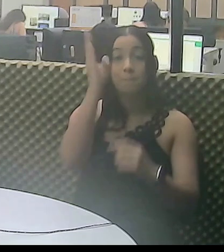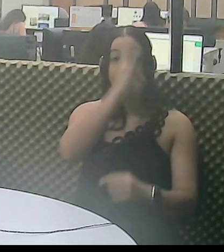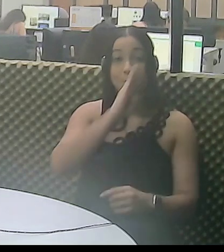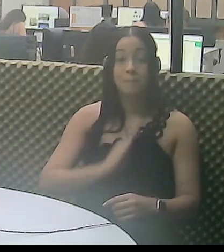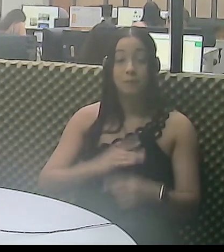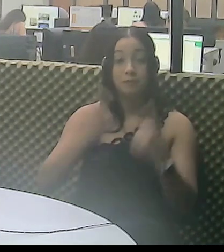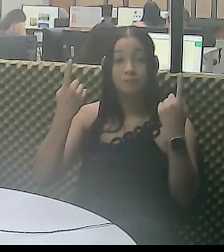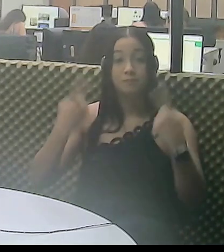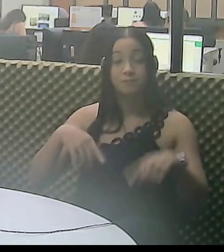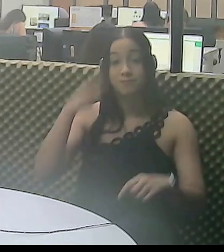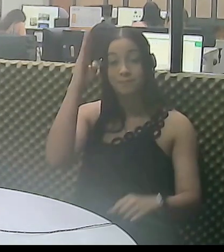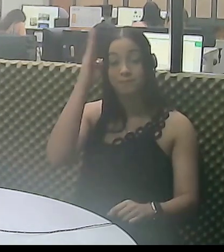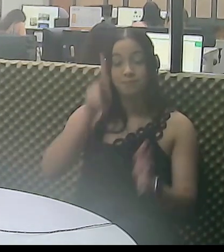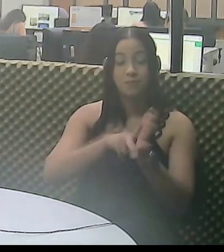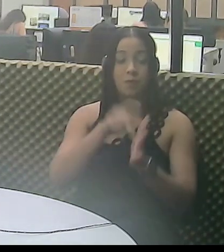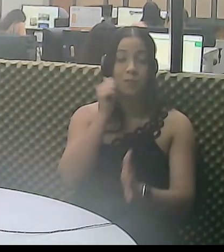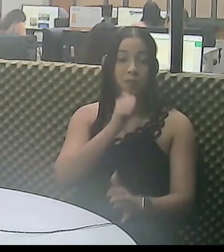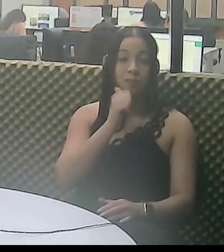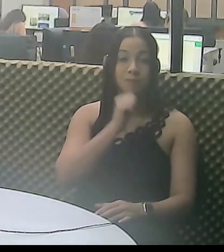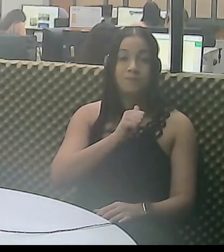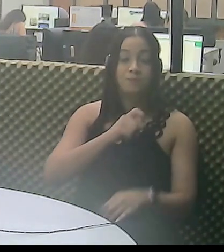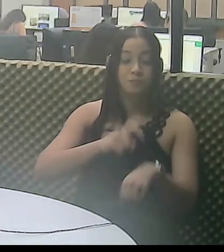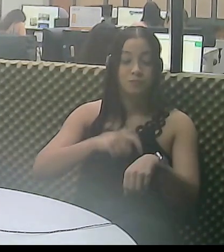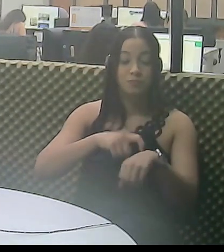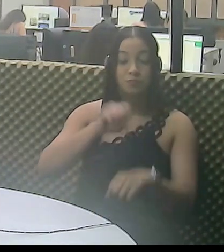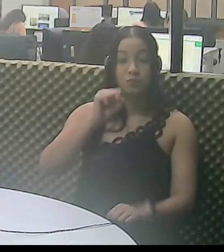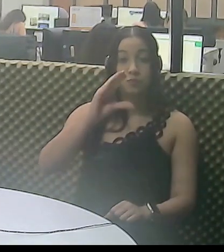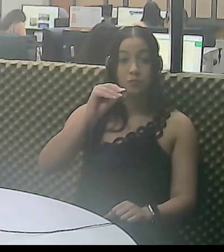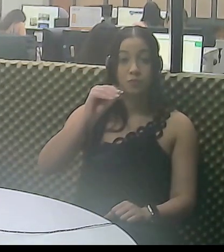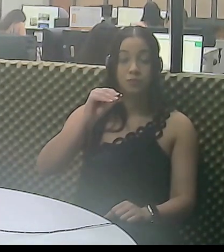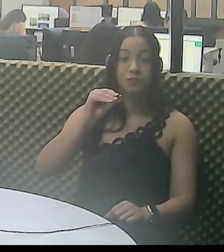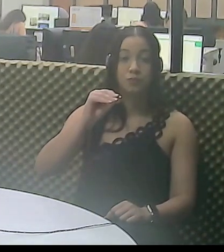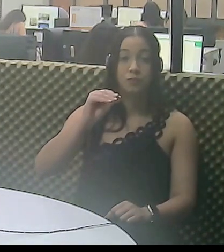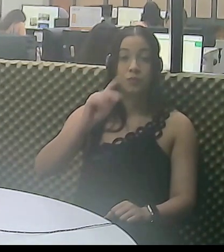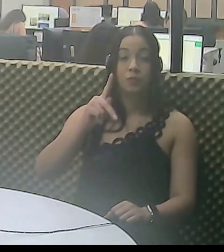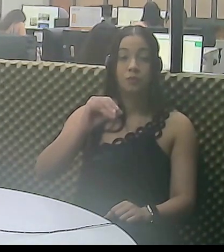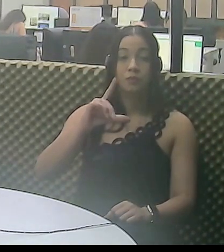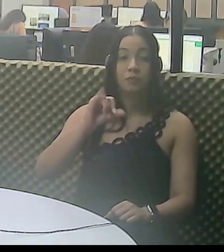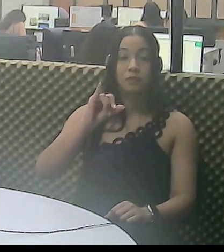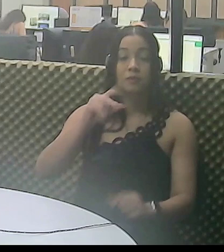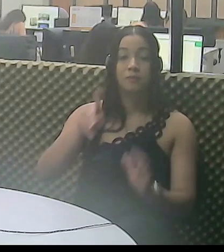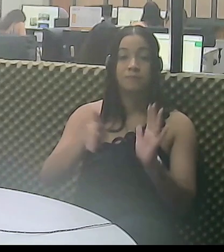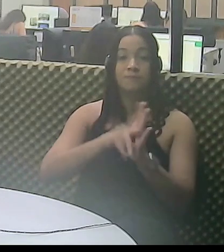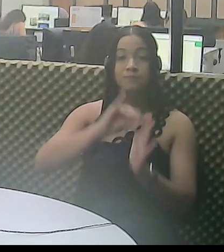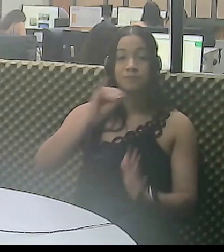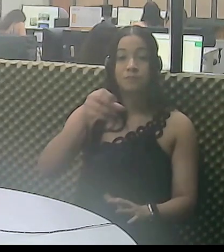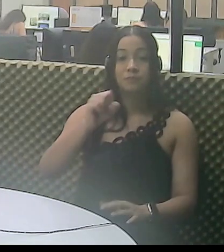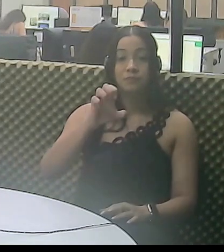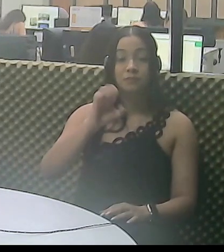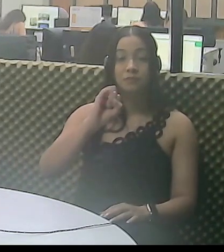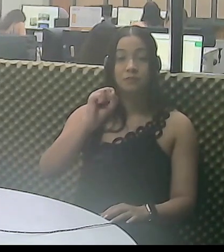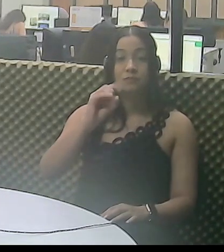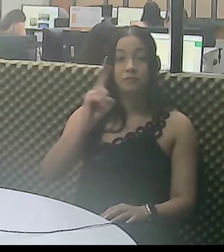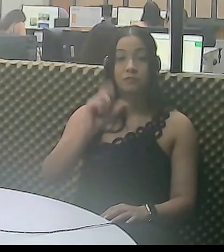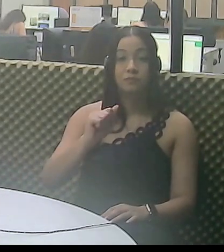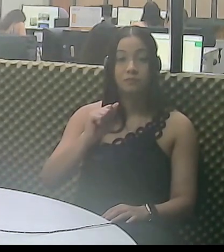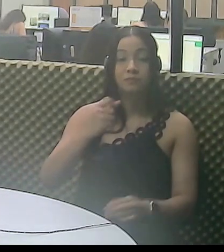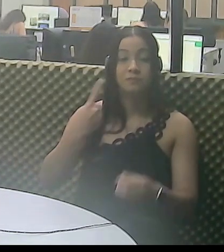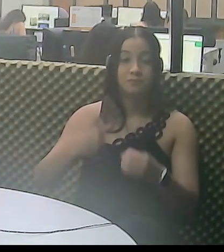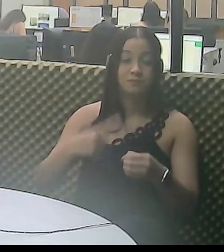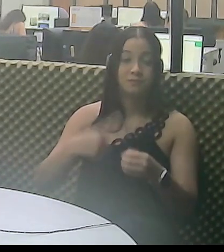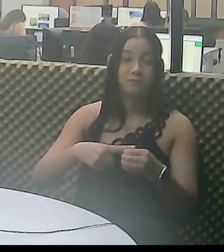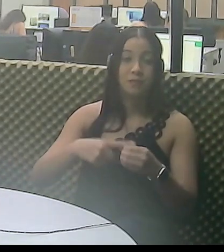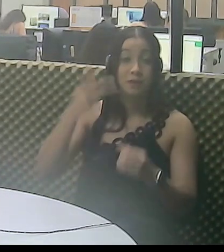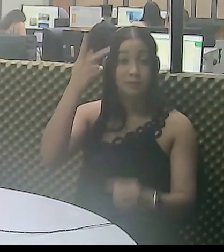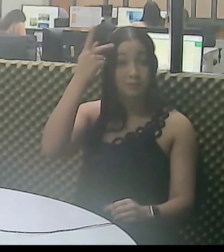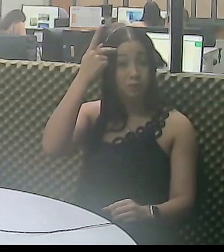de futsal feminino. A partida será às 8 da noite, no ginásio poliesportivo José de Souza Sobrinho, em Taboão da Serra, no